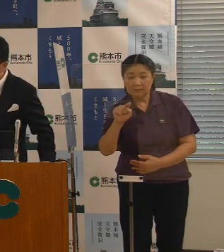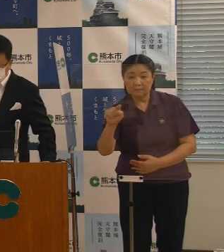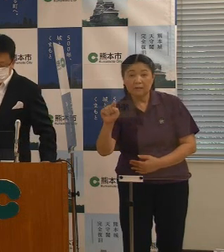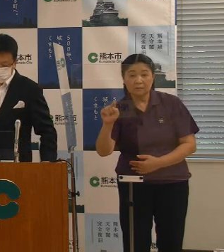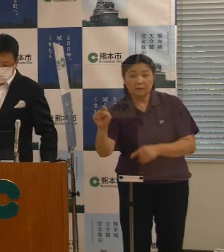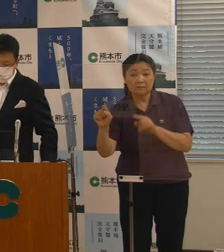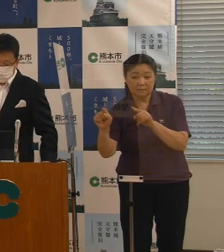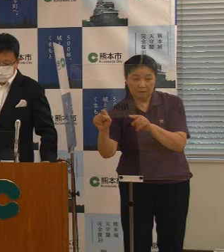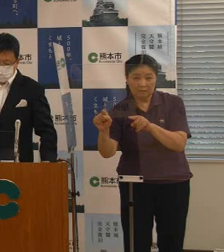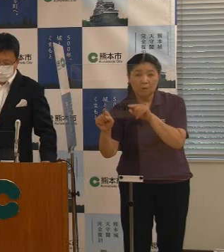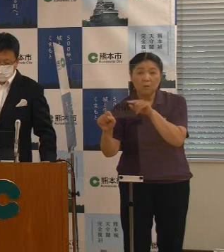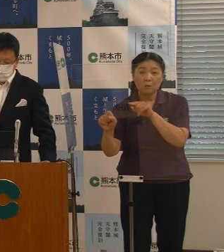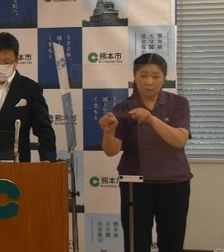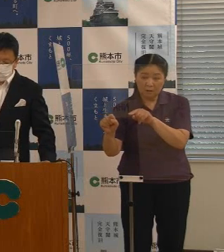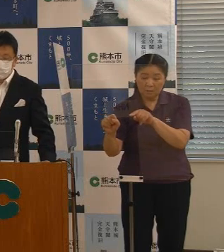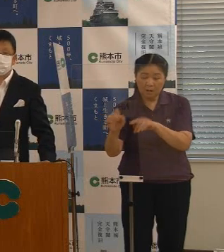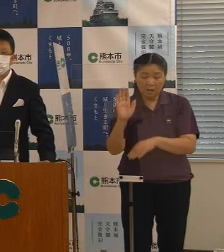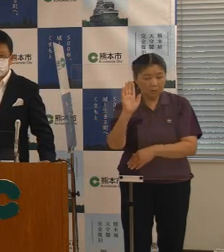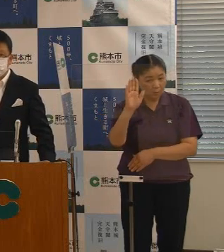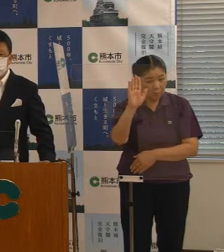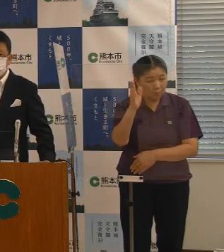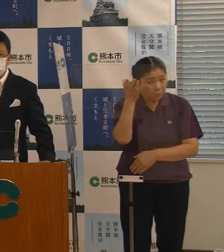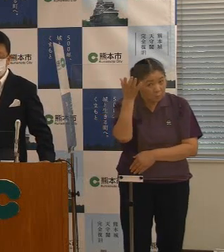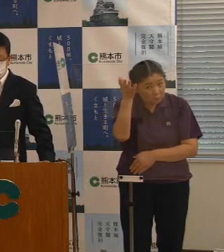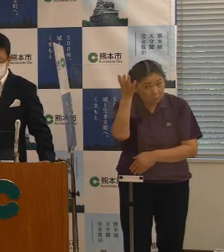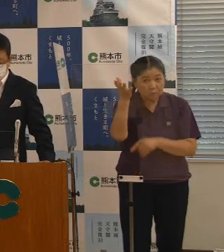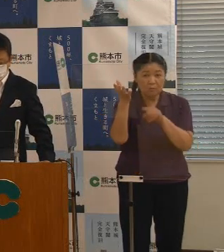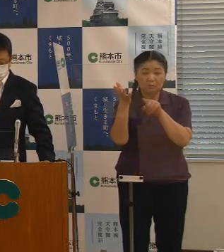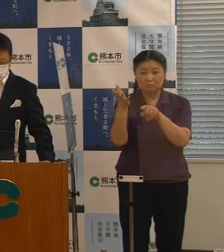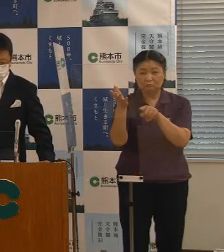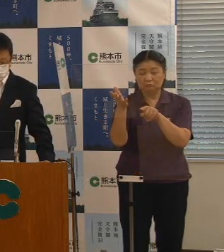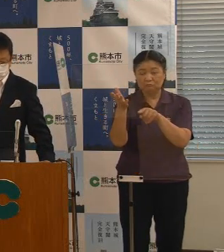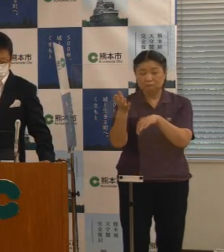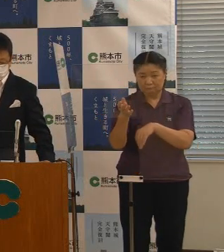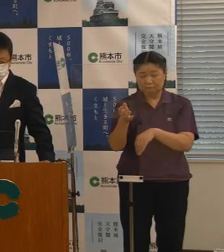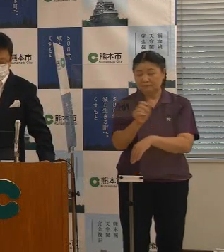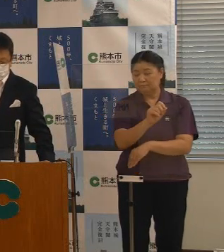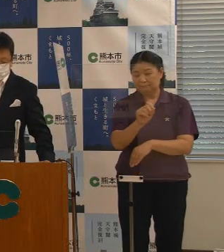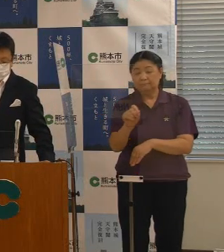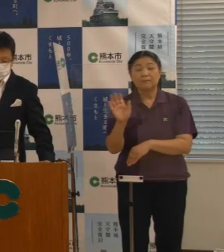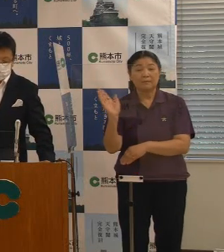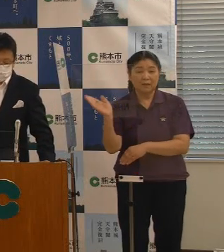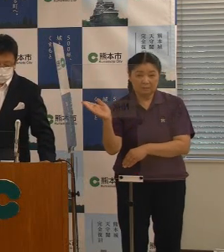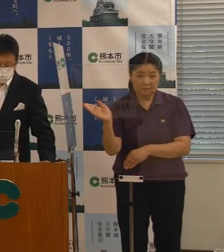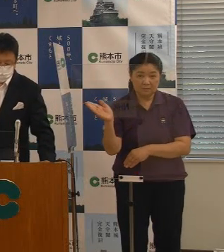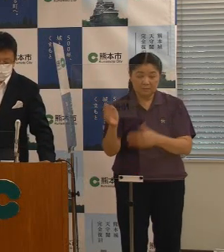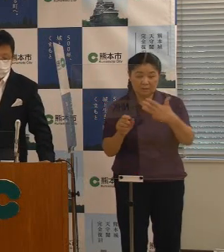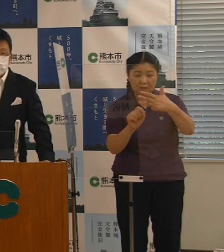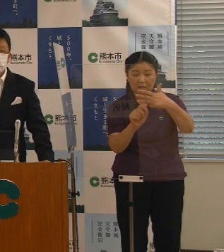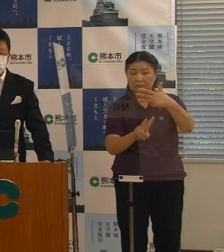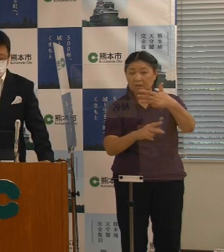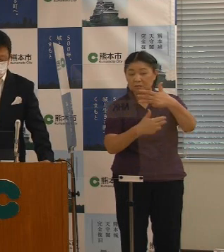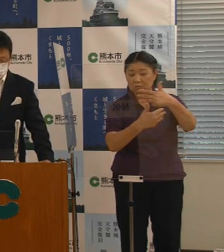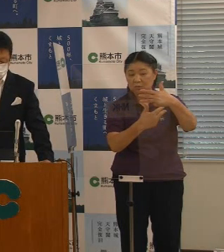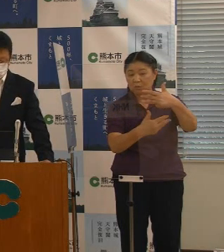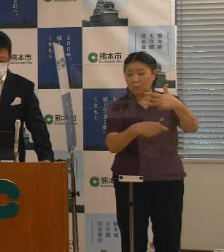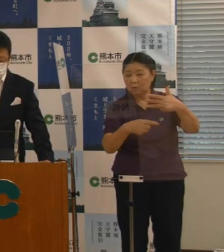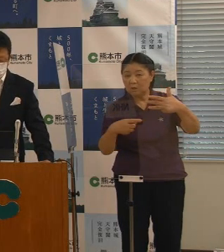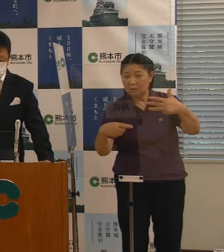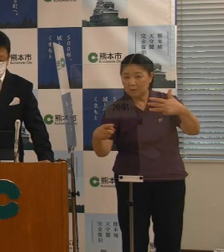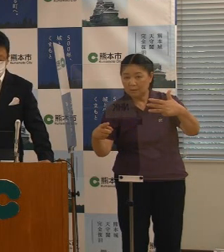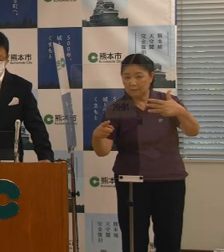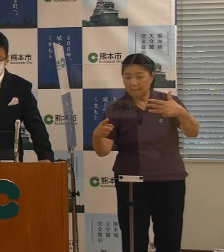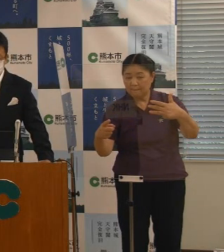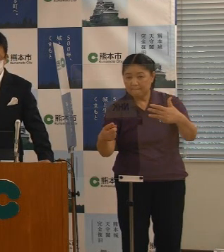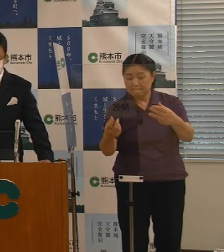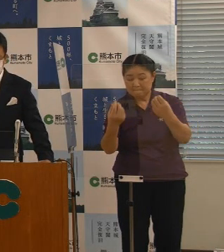が、これが今後の予測ということになっております。で、8月8日からの、ま